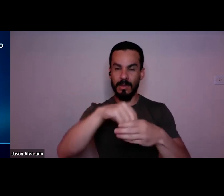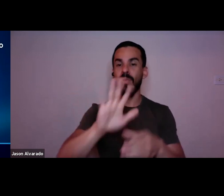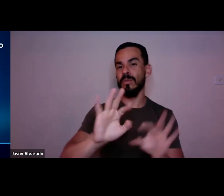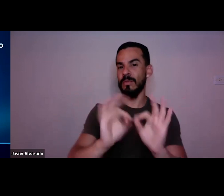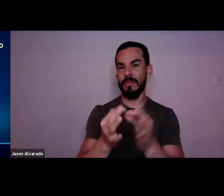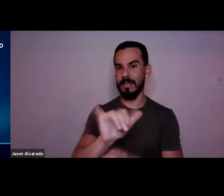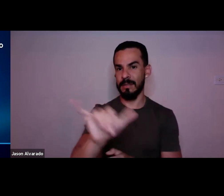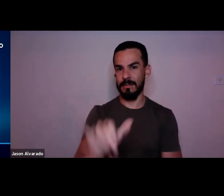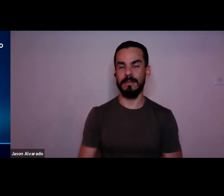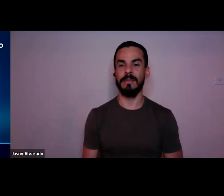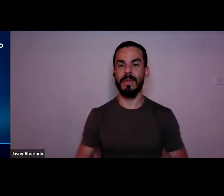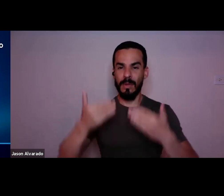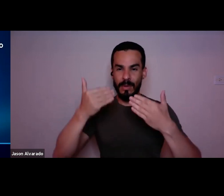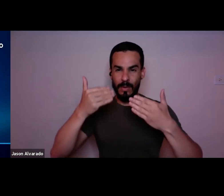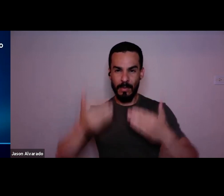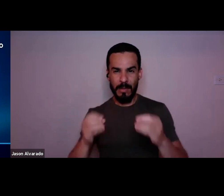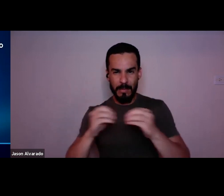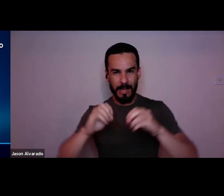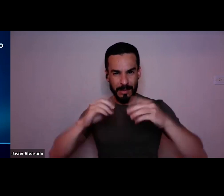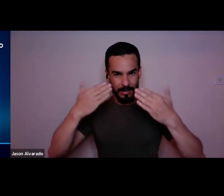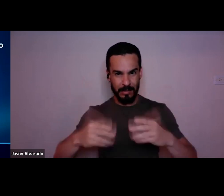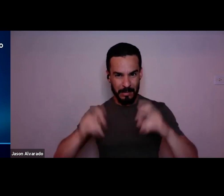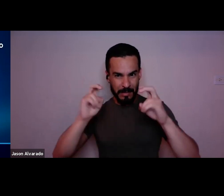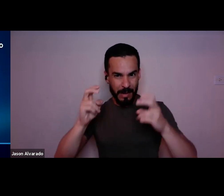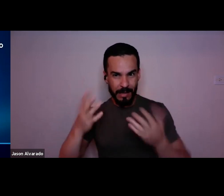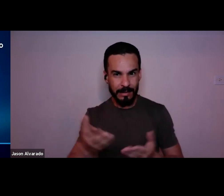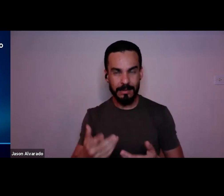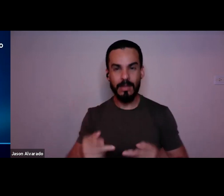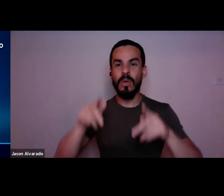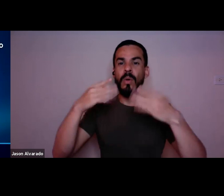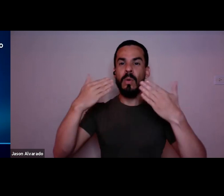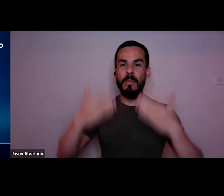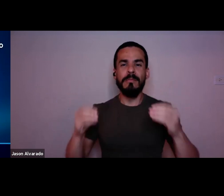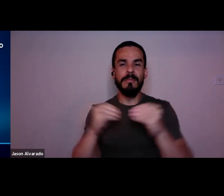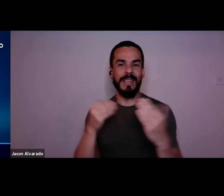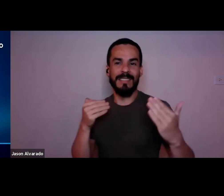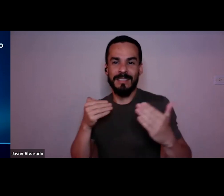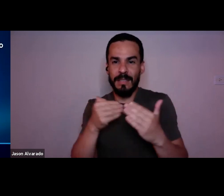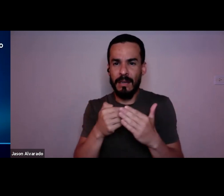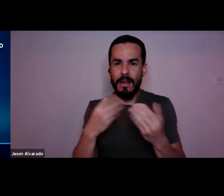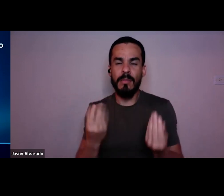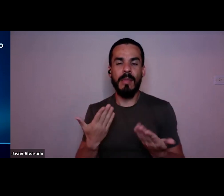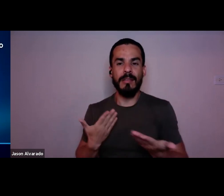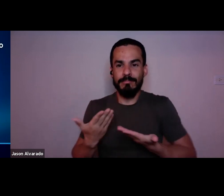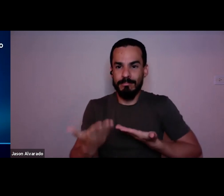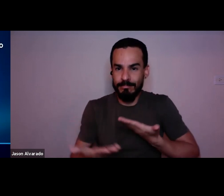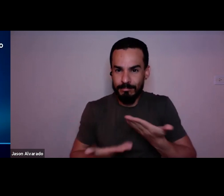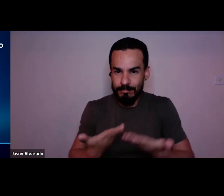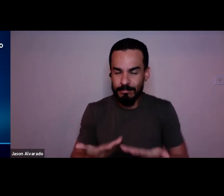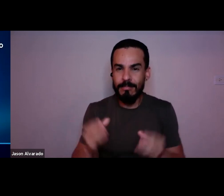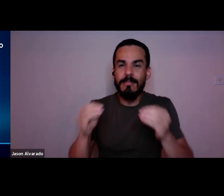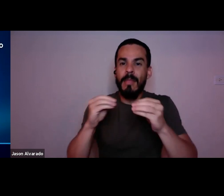humanos más humanos humanos más cercanos más empáticos más